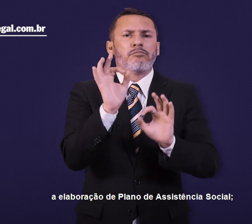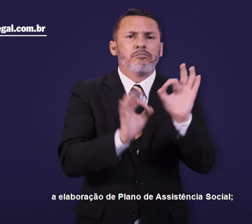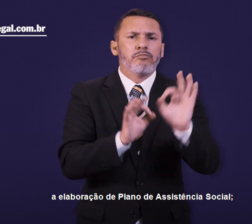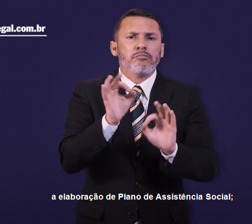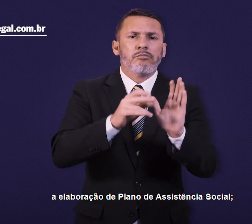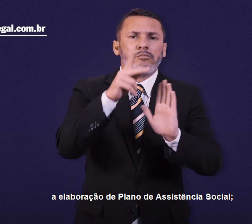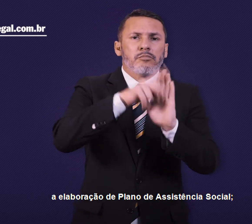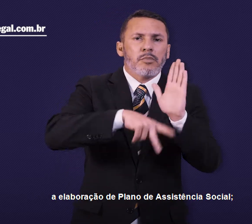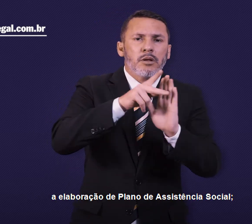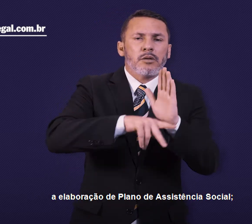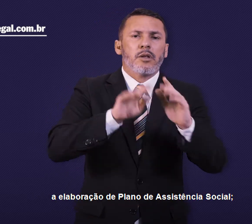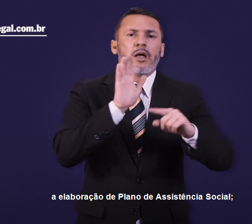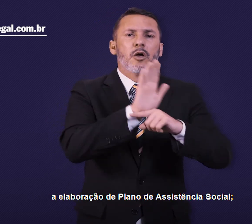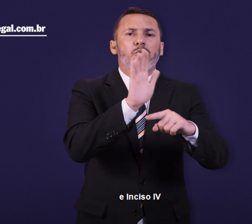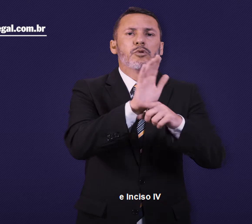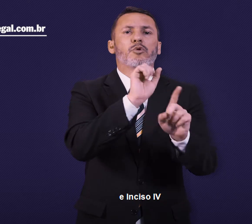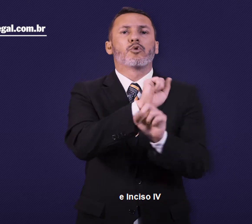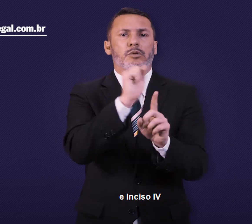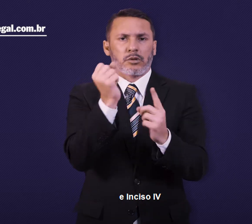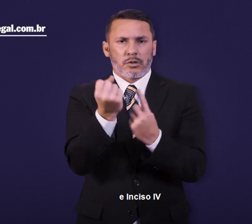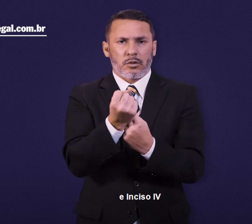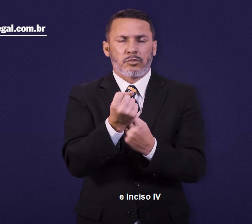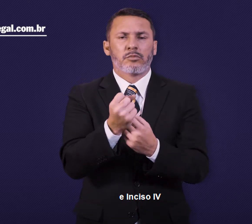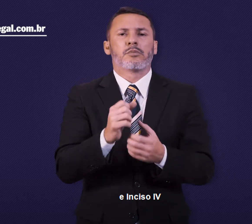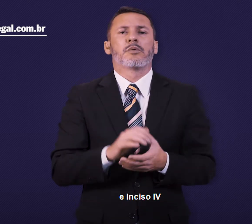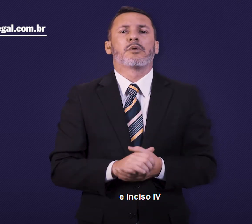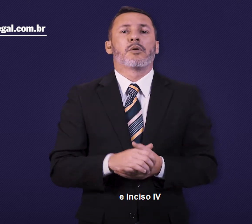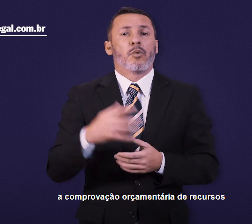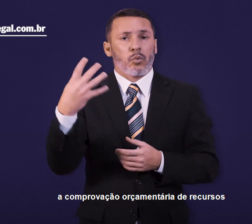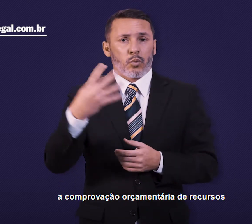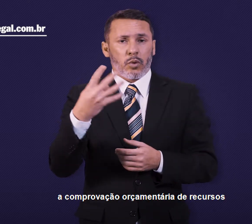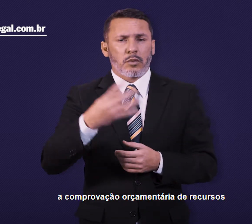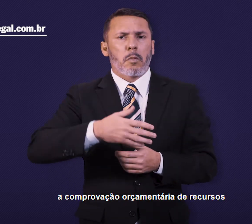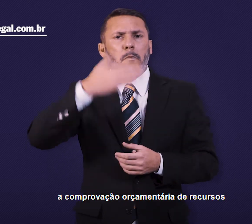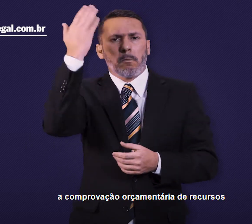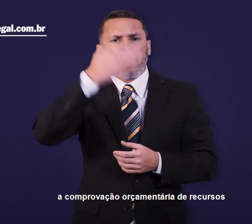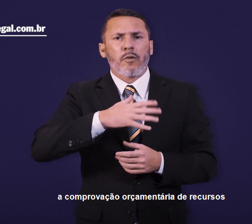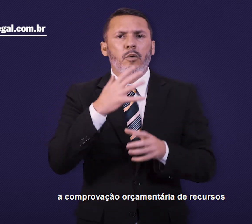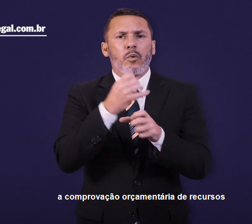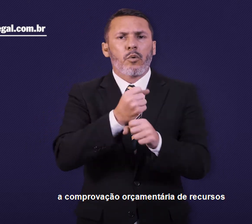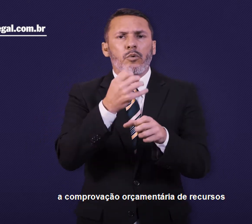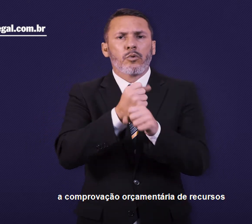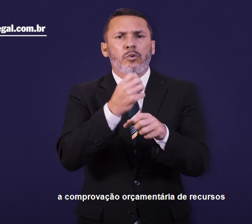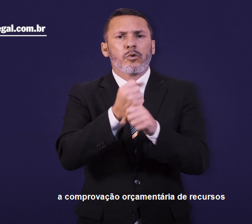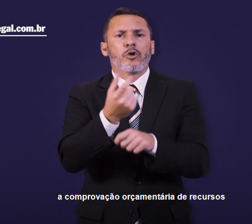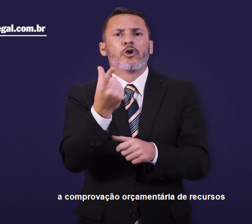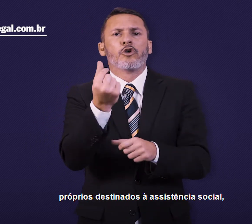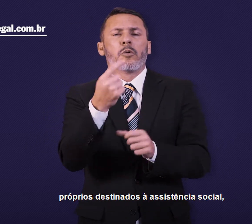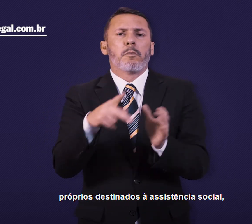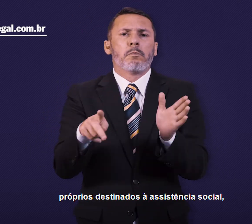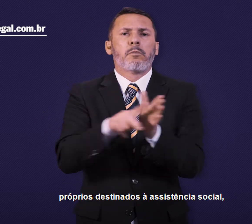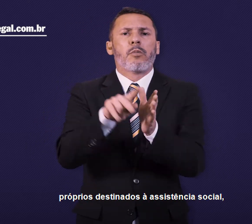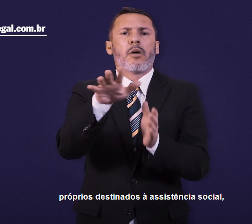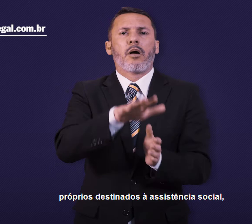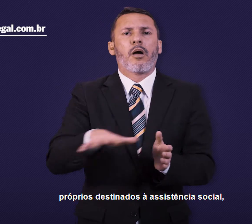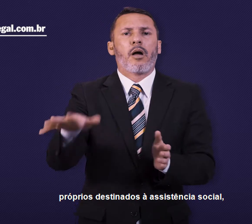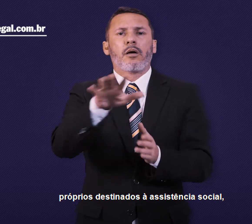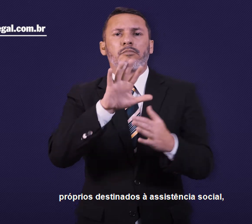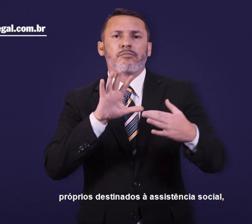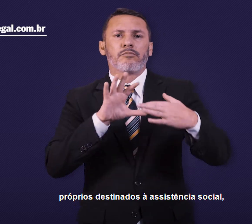de Assistência Social. E, inciso 4, a comprovação orçamentária de recursos próprios destinados à